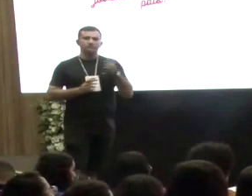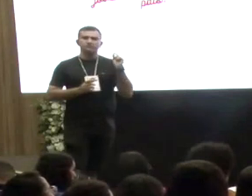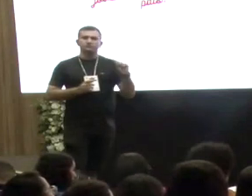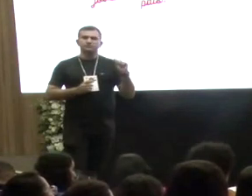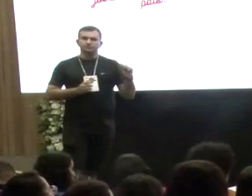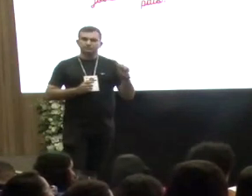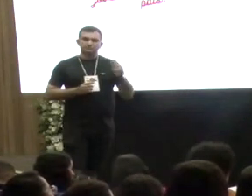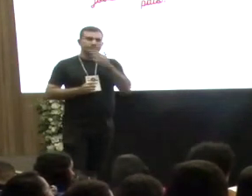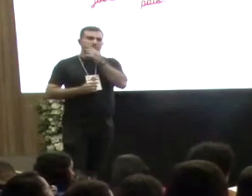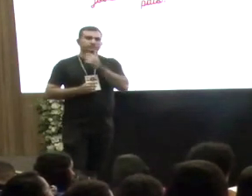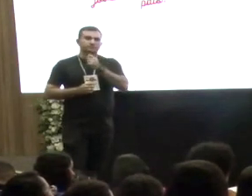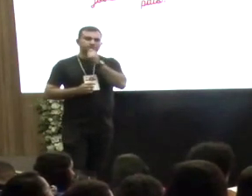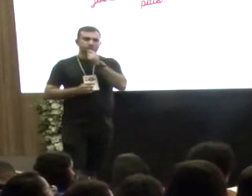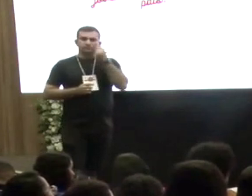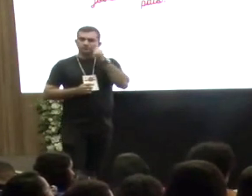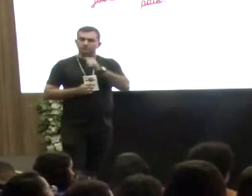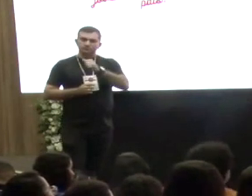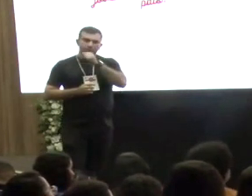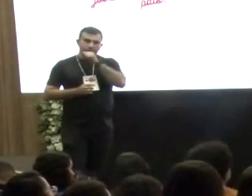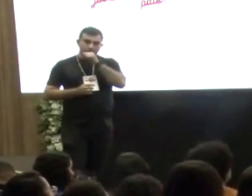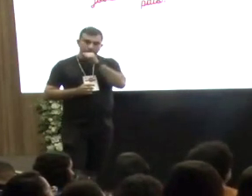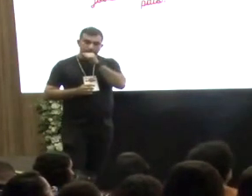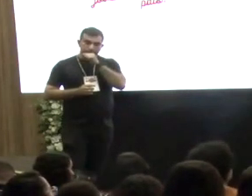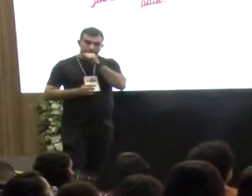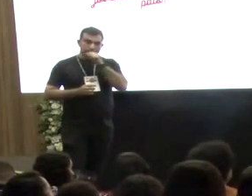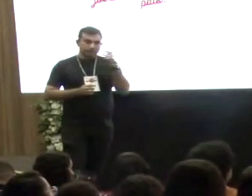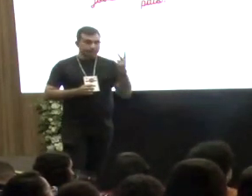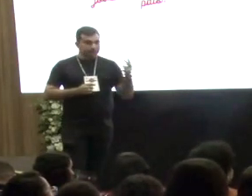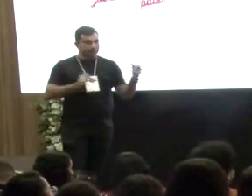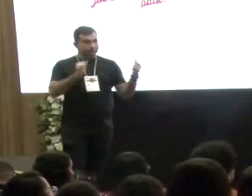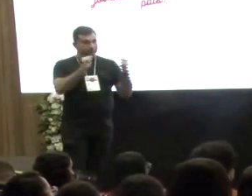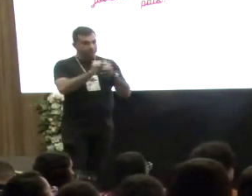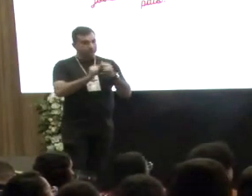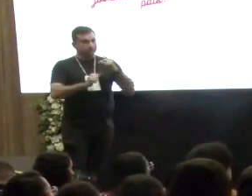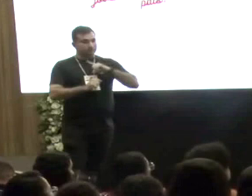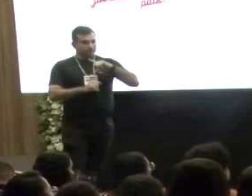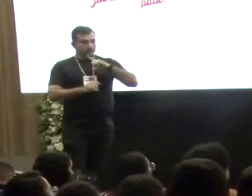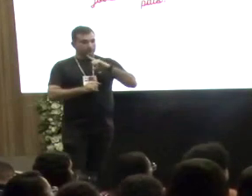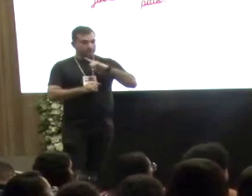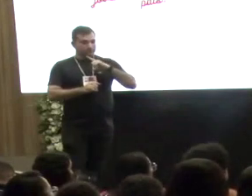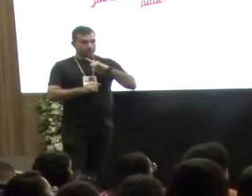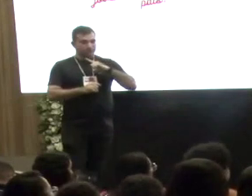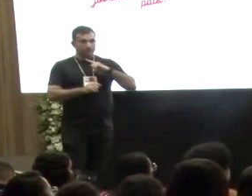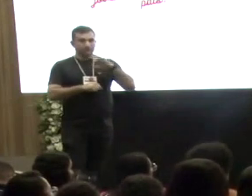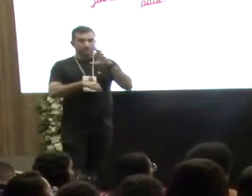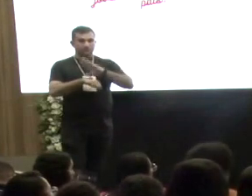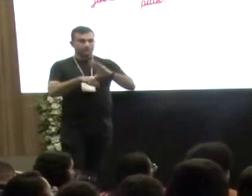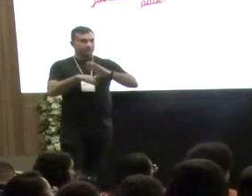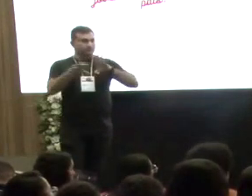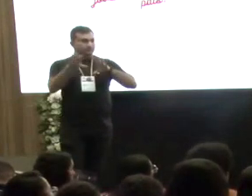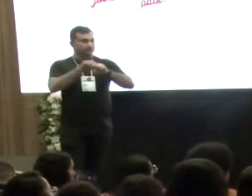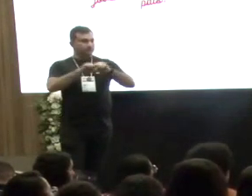aqui, o pai e a mãe, os dois juntos, tem curso superior?